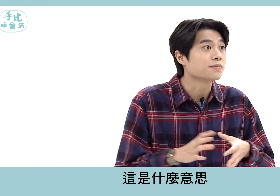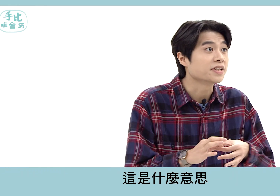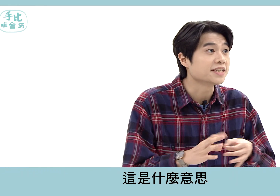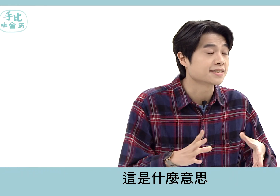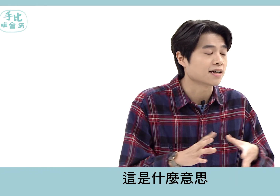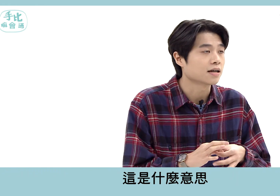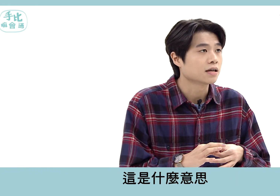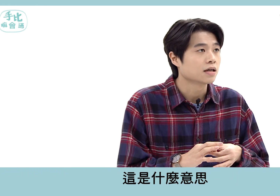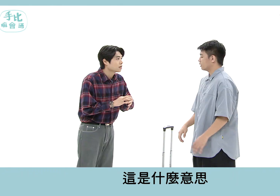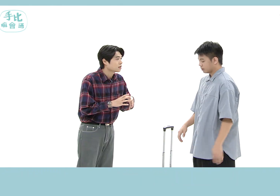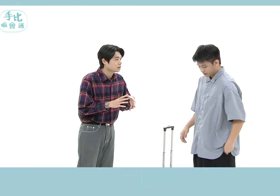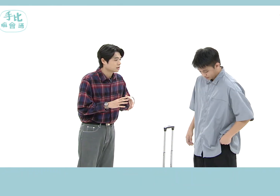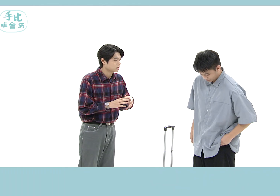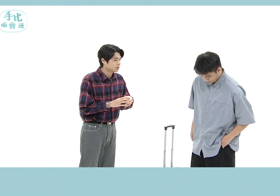么意思啊？